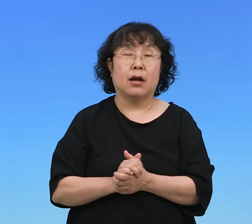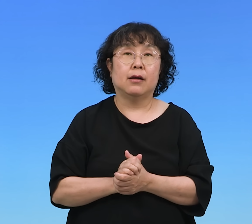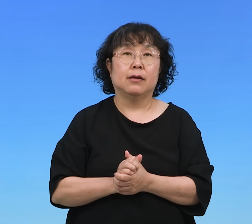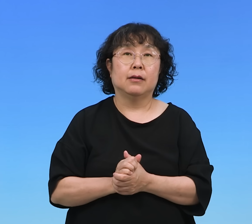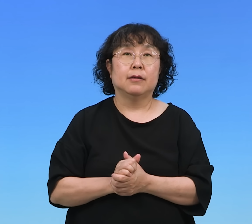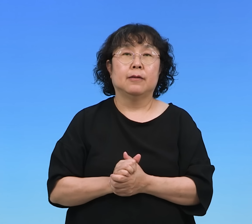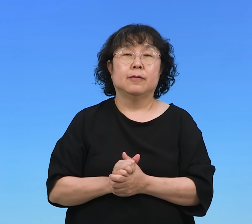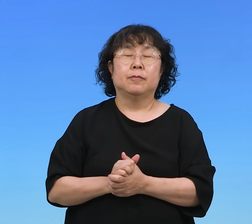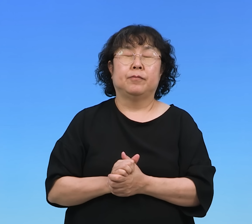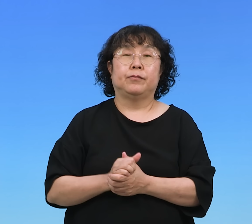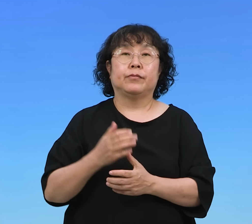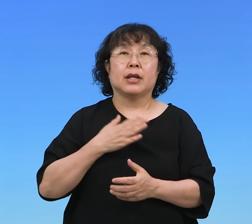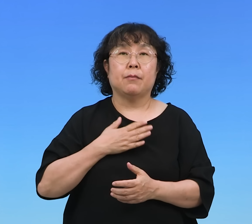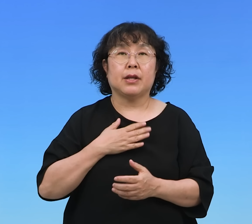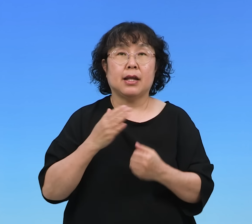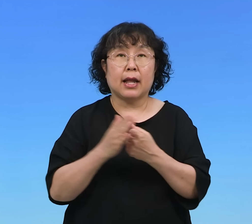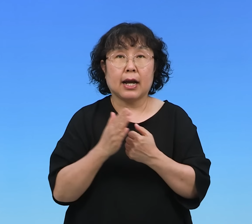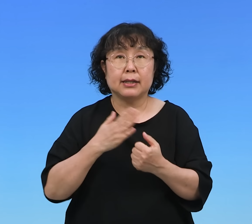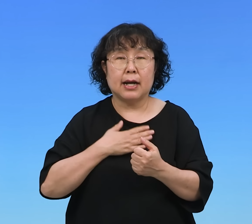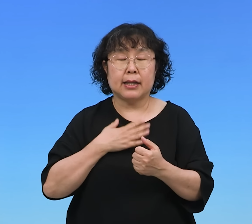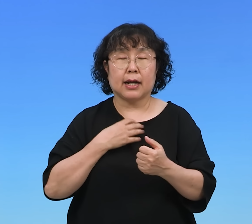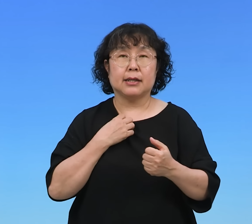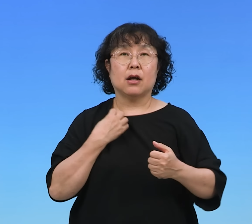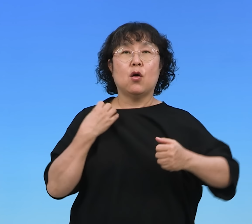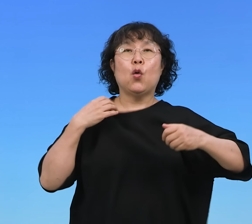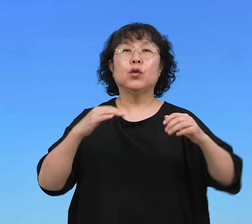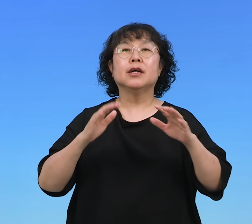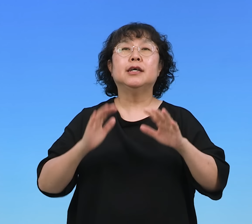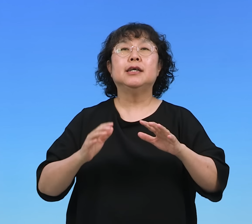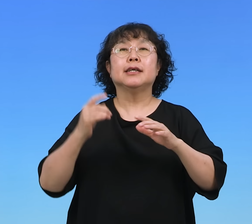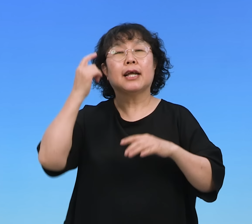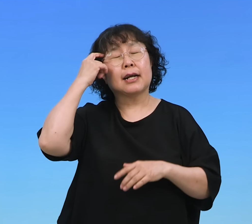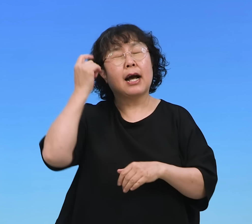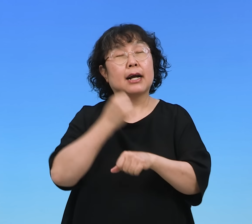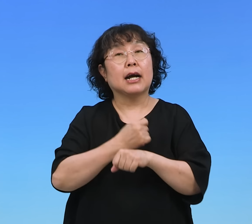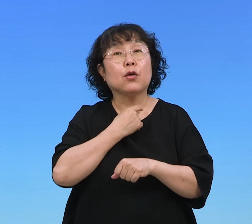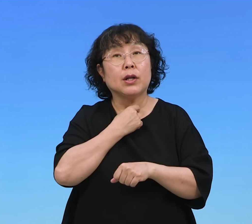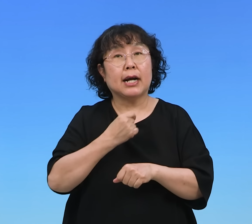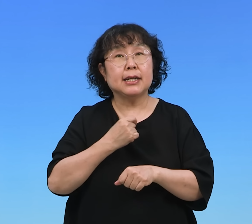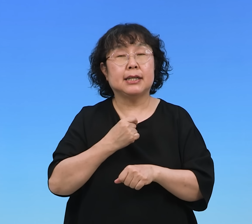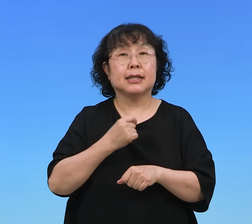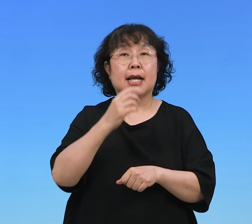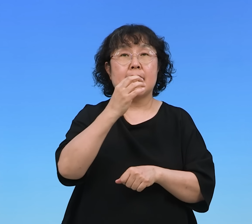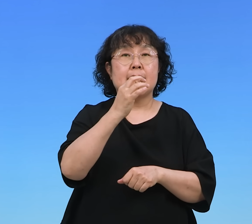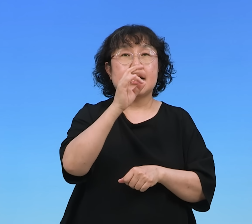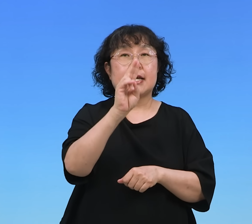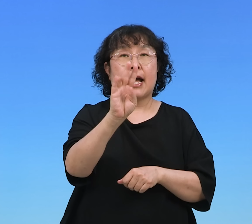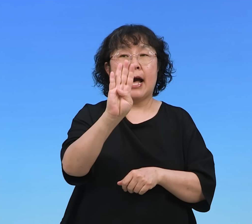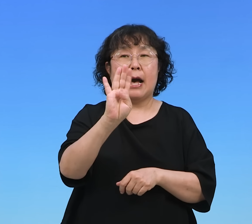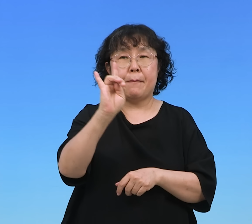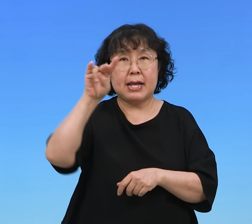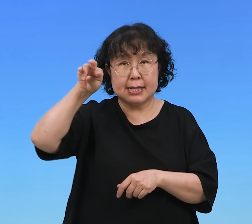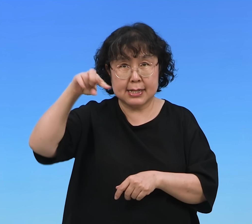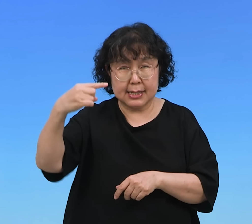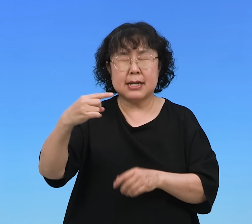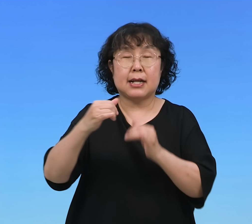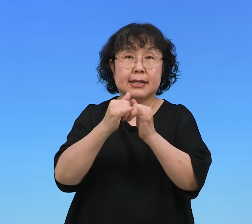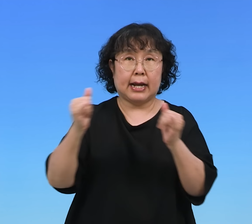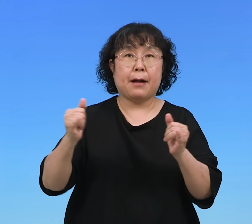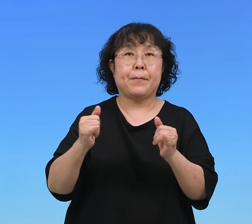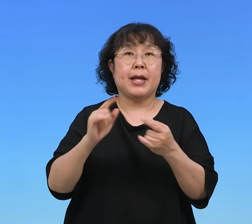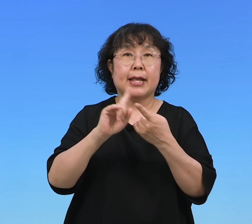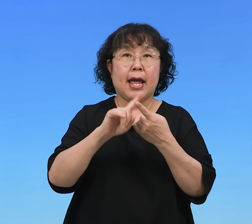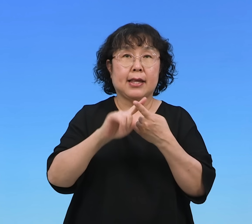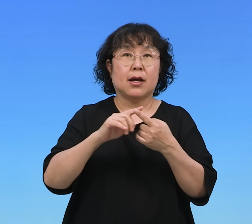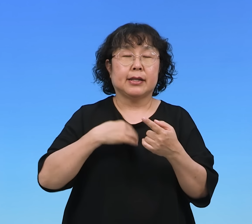이제 지난 여름 동안에 오늘 우리가 살펴보려고 하는 이 야베스라는 인물에 대해서 계속 이제